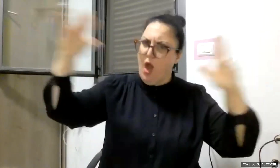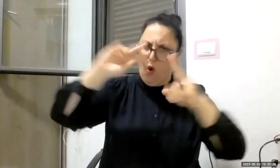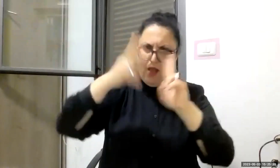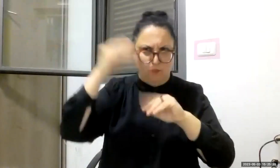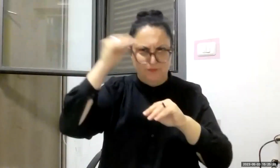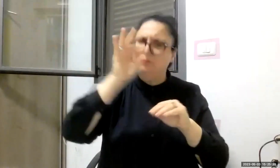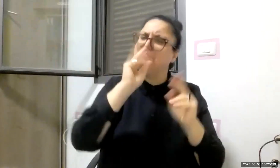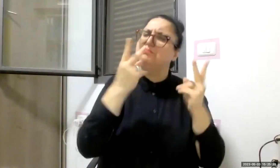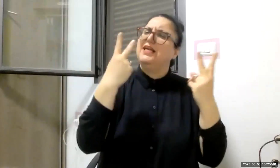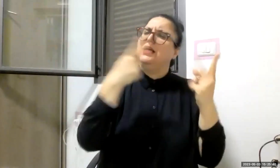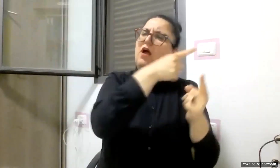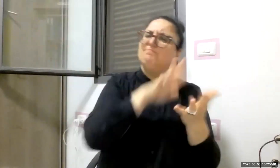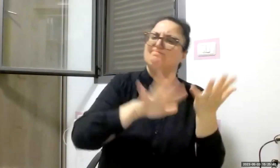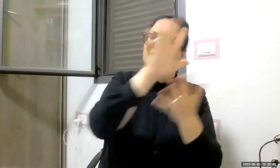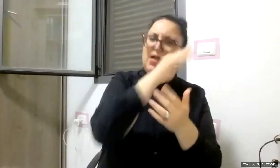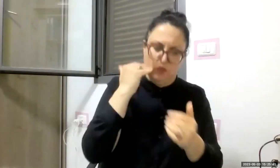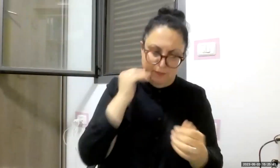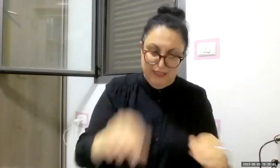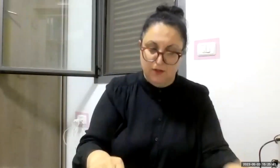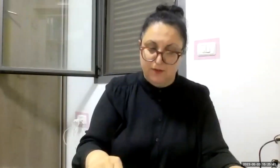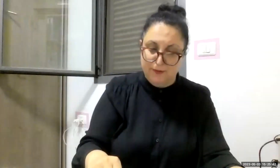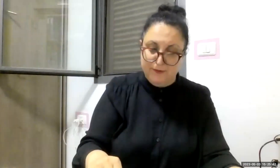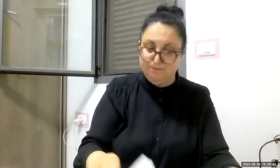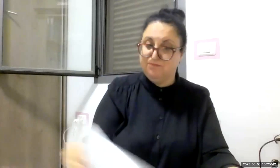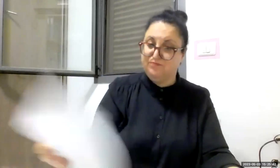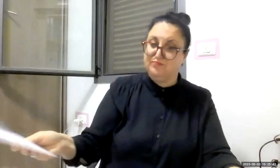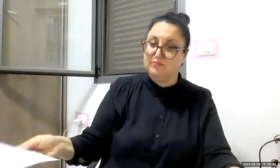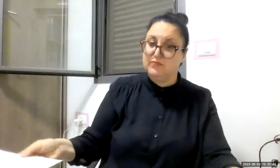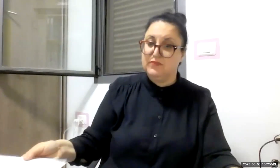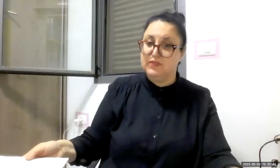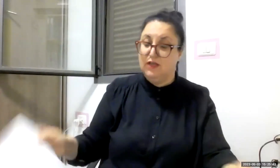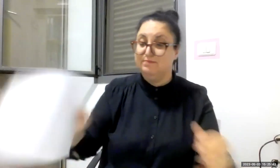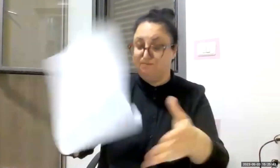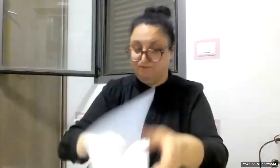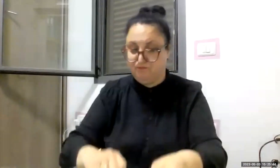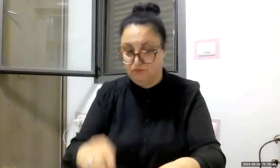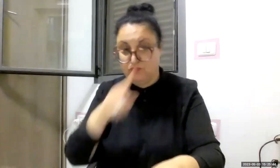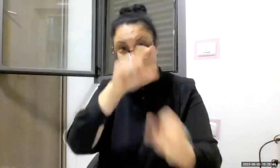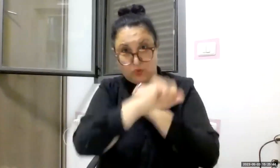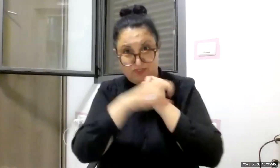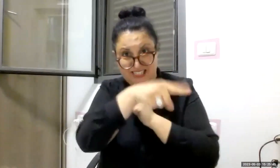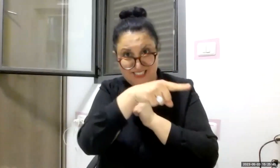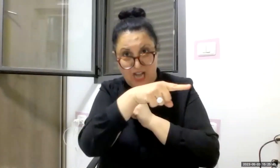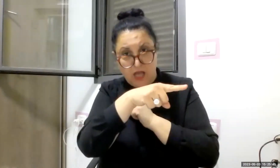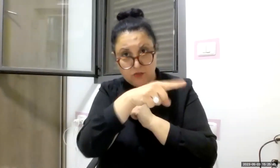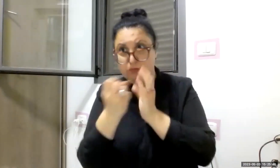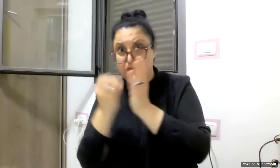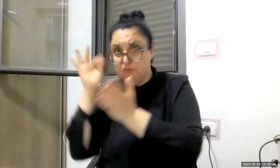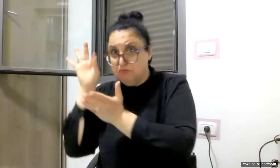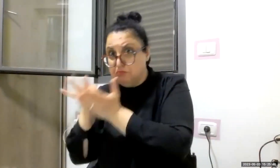וחרשות הם מגיעים לשם מכל רחבי העולם והיא ממוקמת בארצות הברית האוניברסיטה הזו